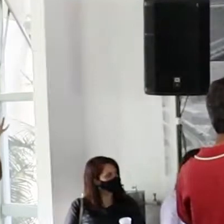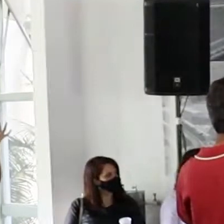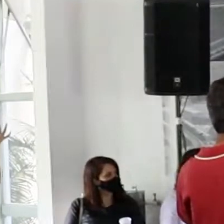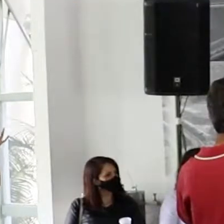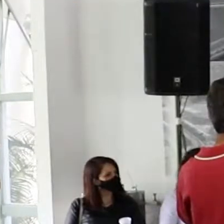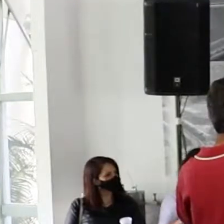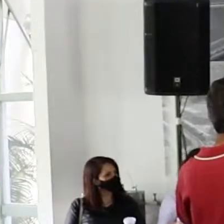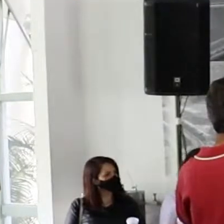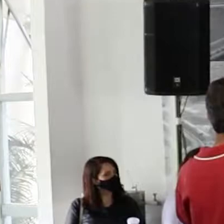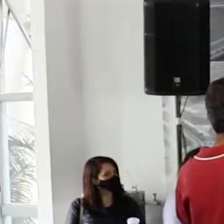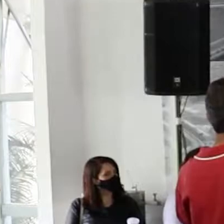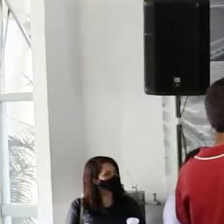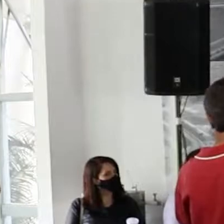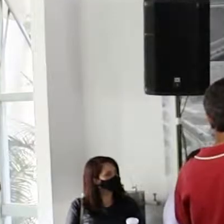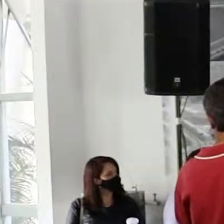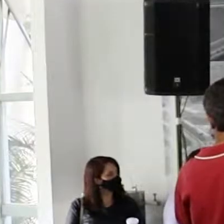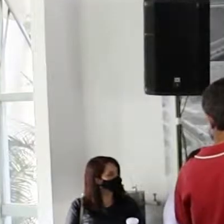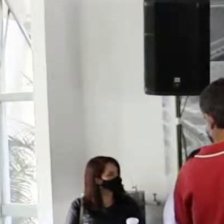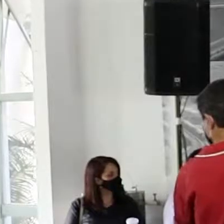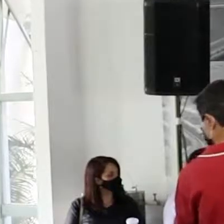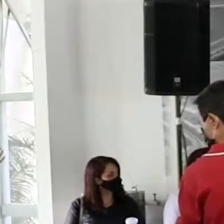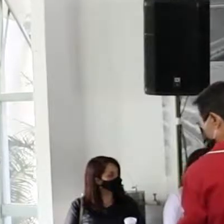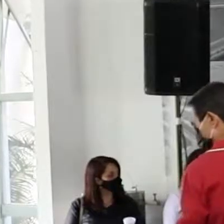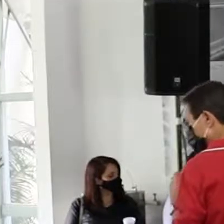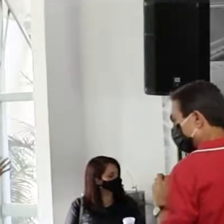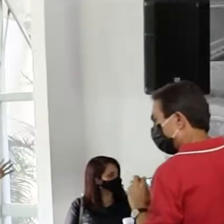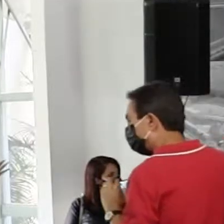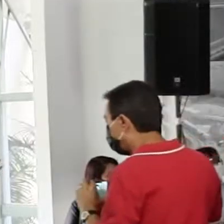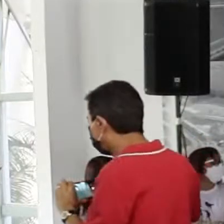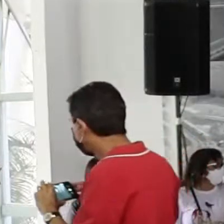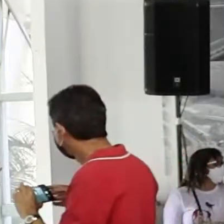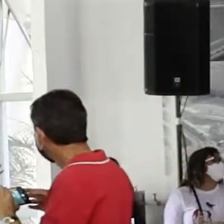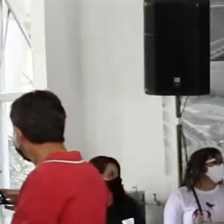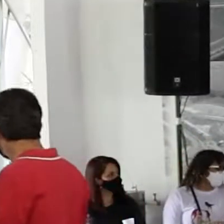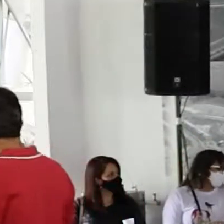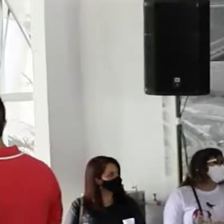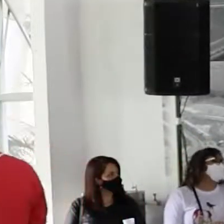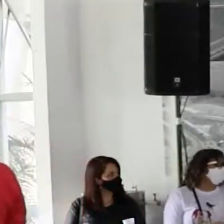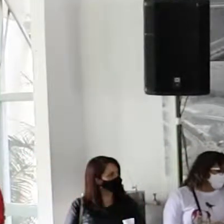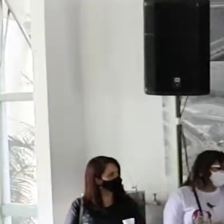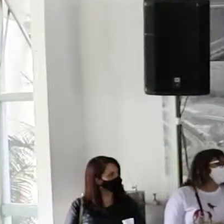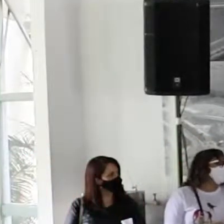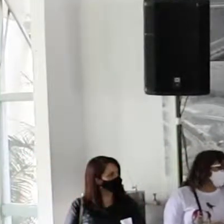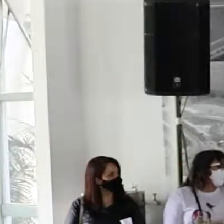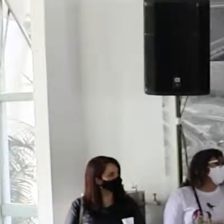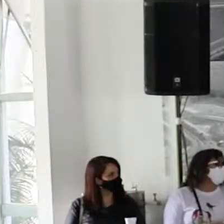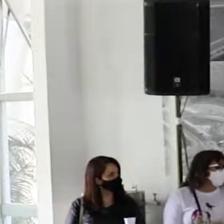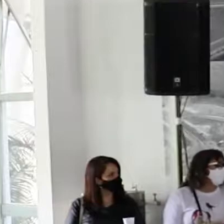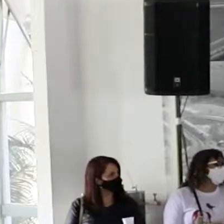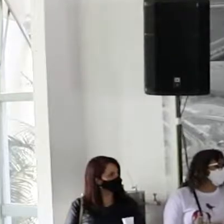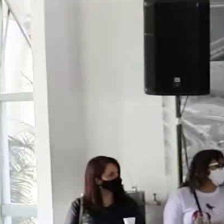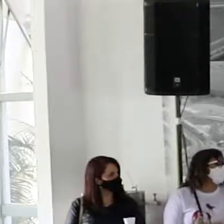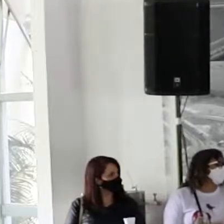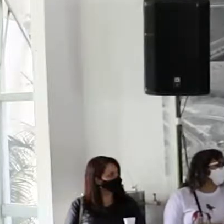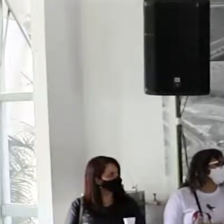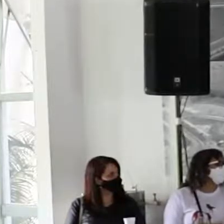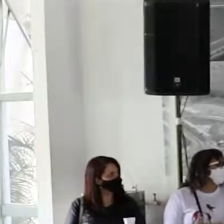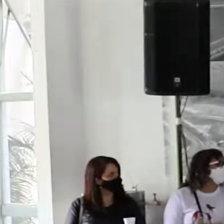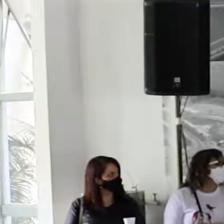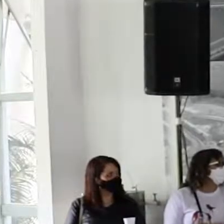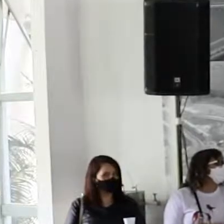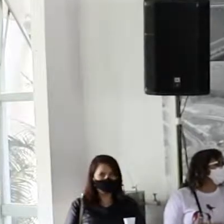António Fábio Ribeiro era o presidente do cifor levou então aquele canudo com o mapa da cidade digital bom